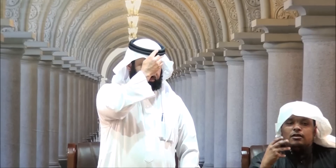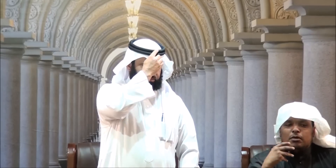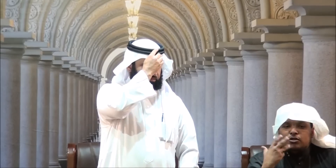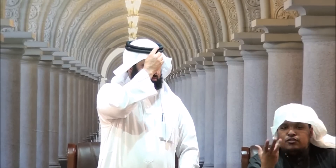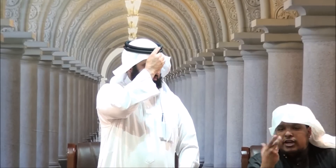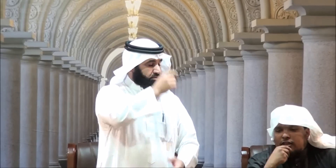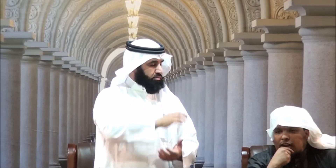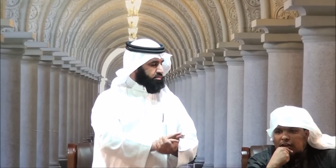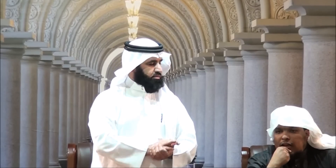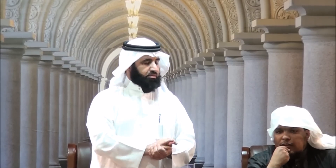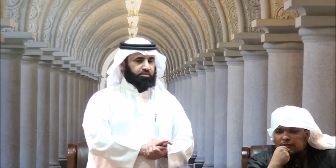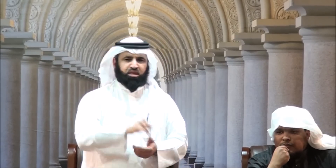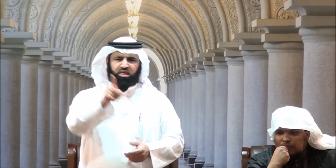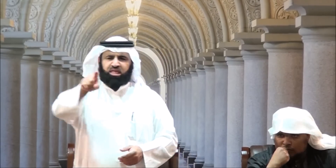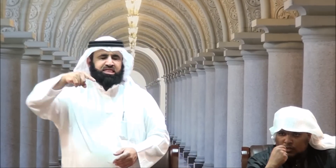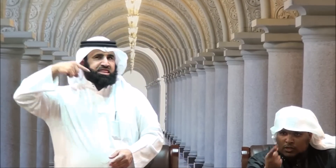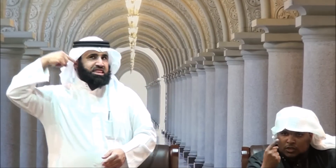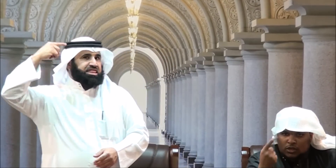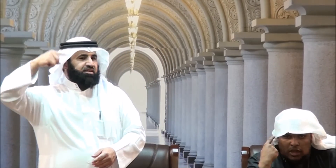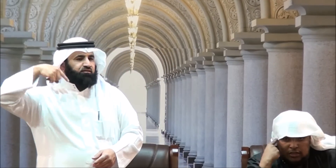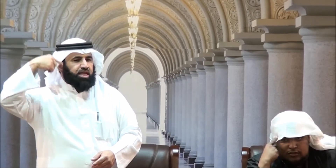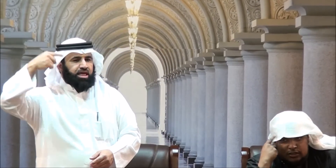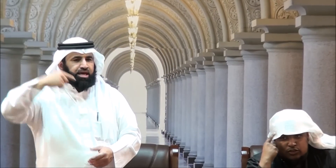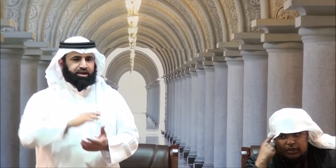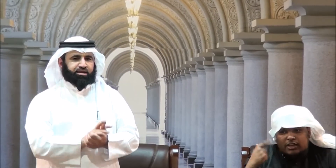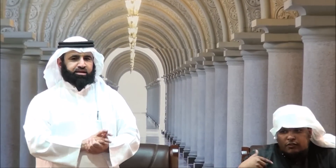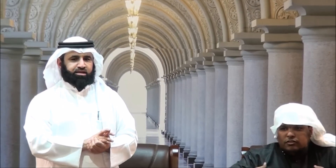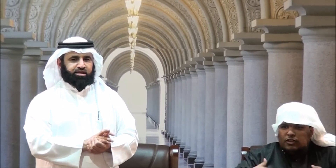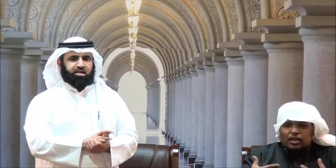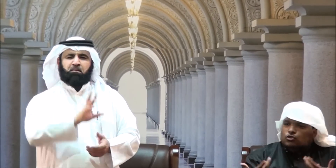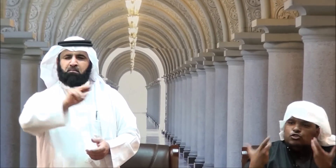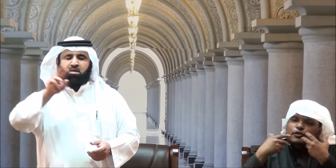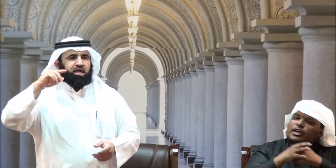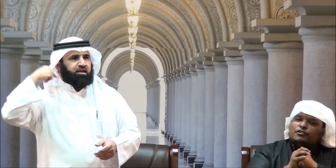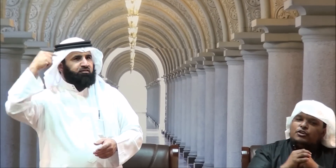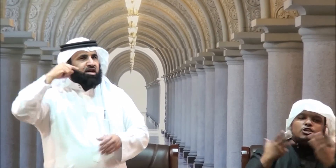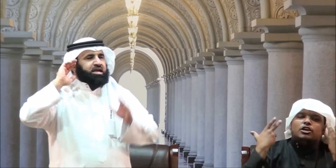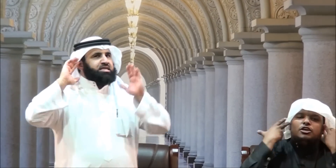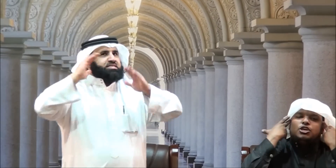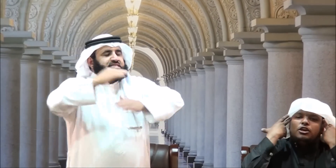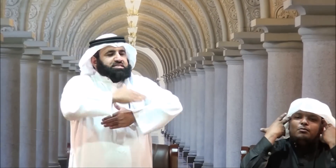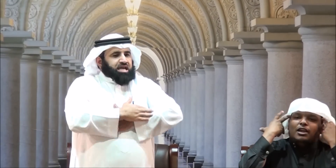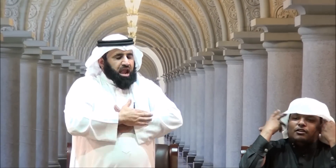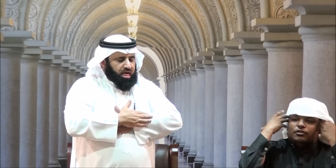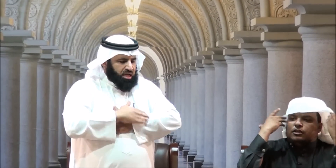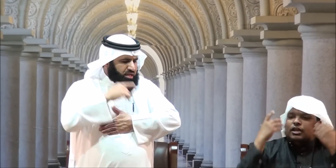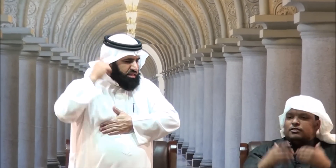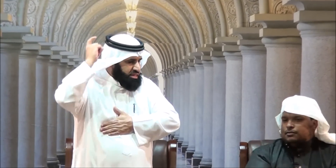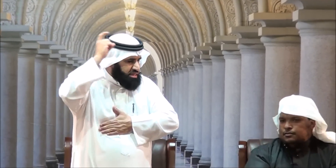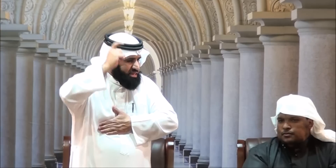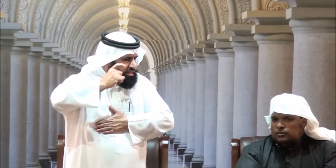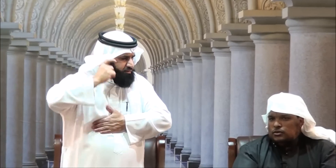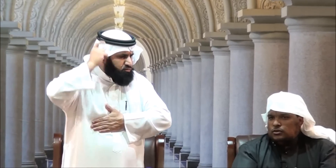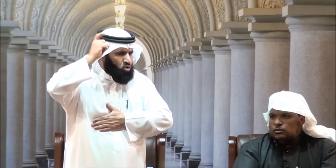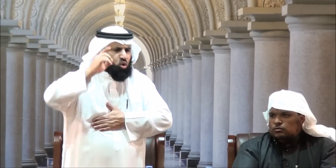حتى انت لما بتفكر الان، انت حين تفكر في الصلاه ايش تفكر فيه؟ ايش اللي يشغل بالك في